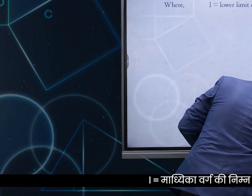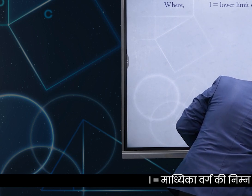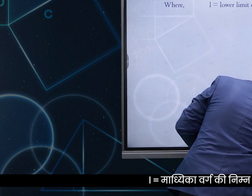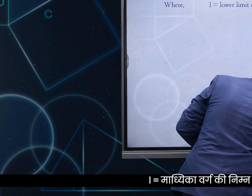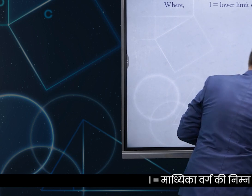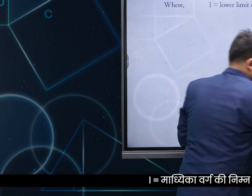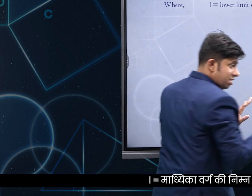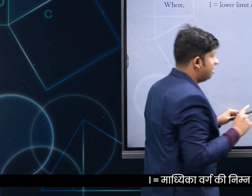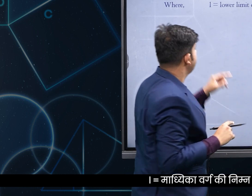n